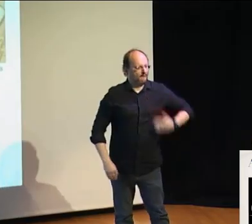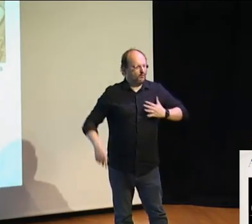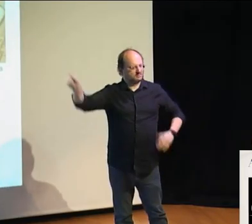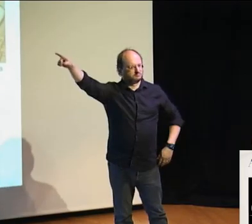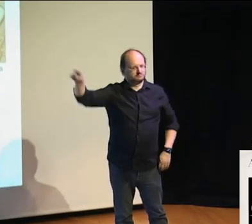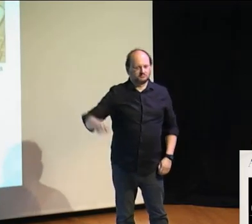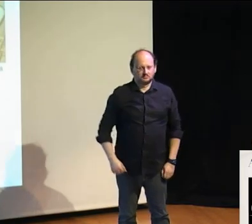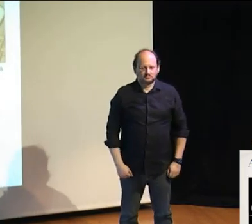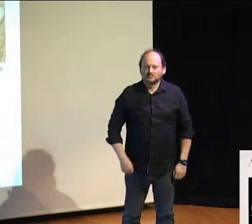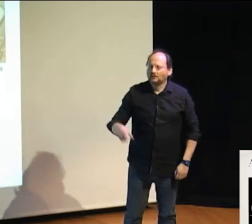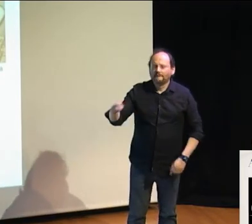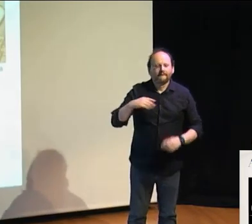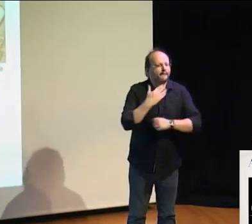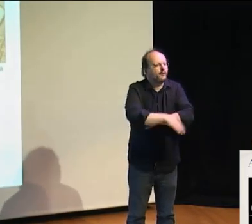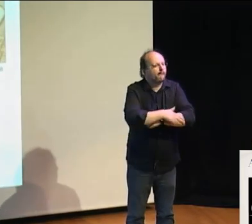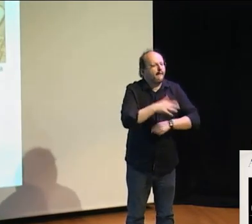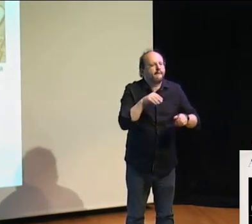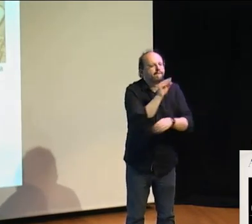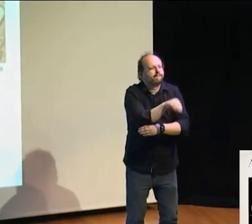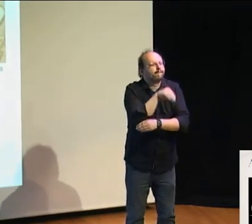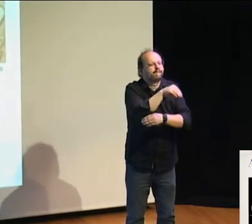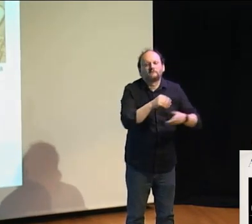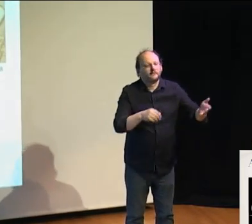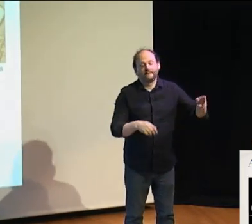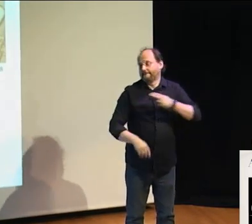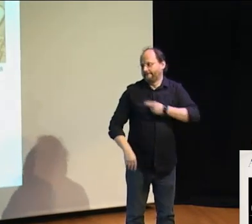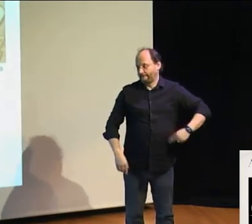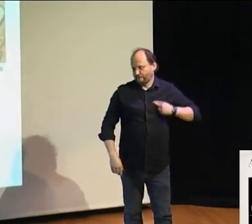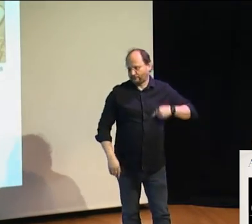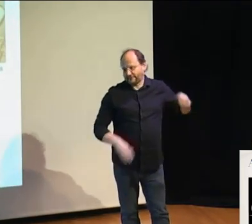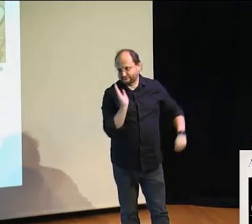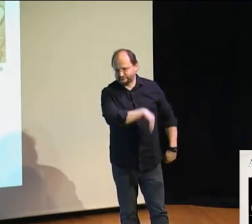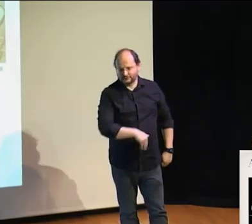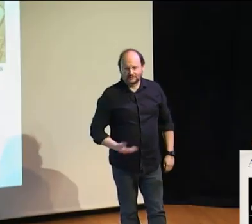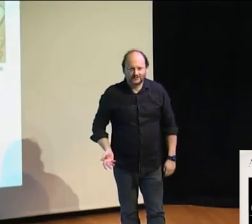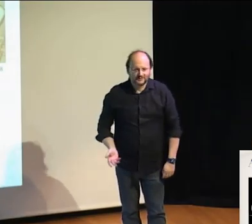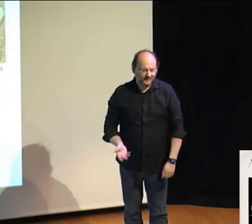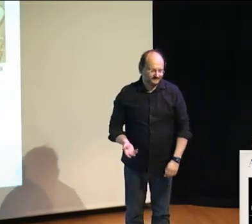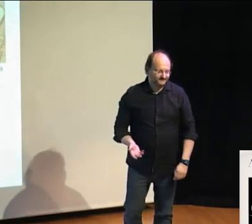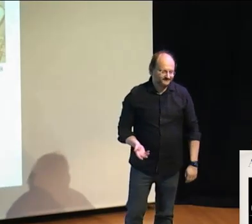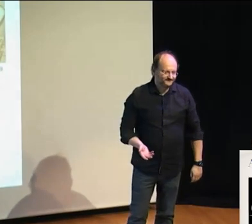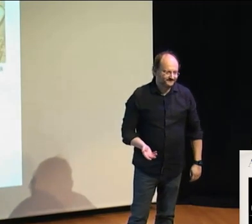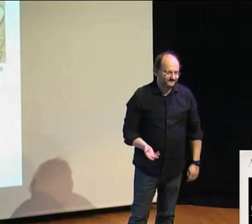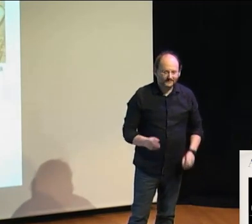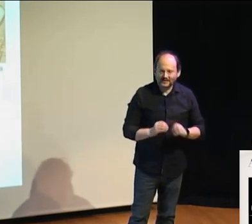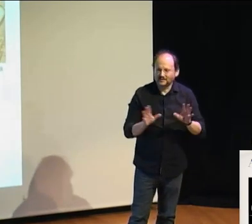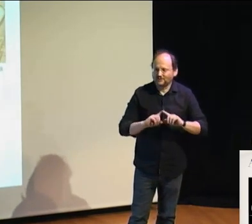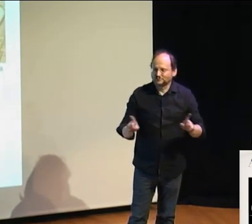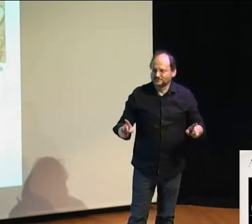doigts. Et on pouvait dire à cette personne-là, c'est un noble, ou un grand noble ou un petit noble, Et c'était dit comme ça par les sourds.